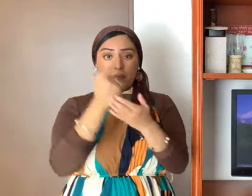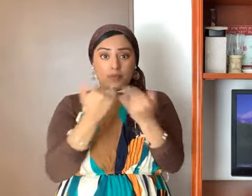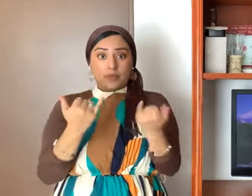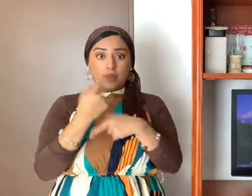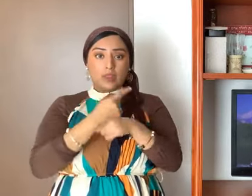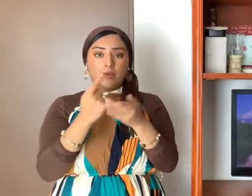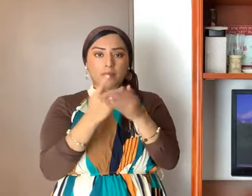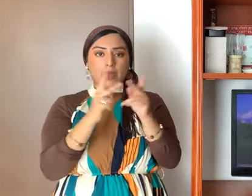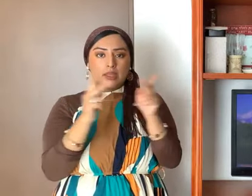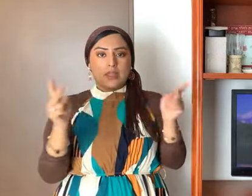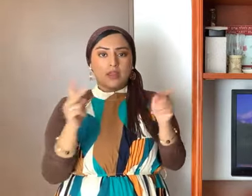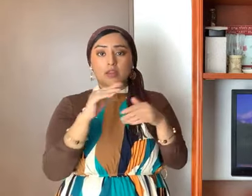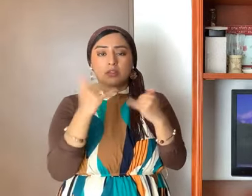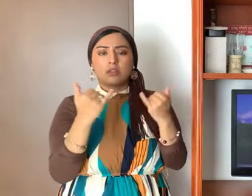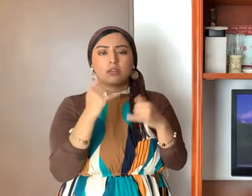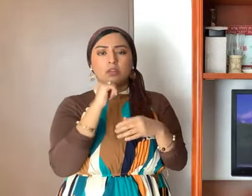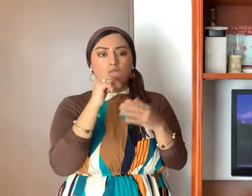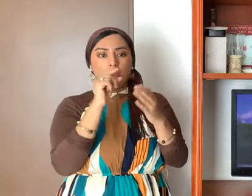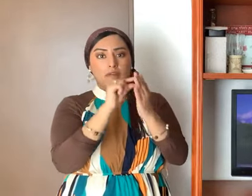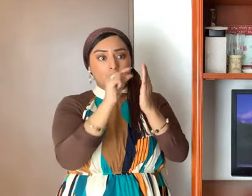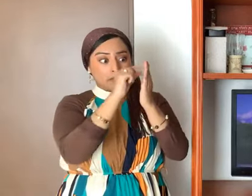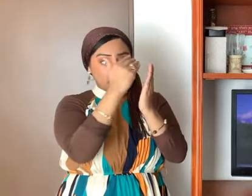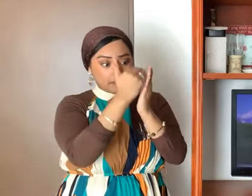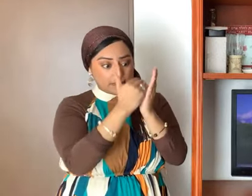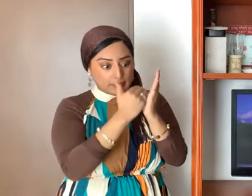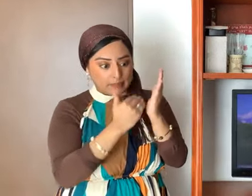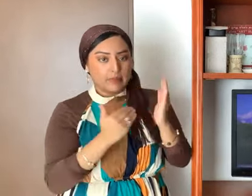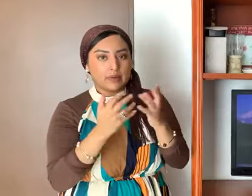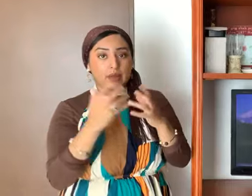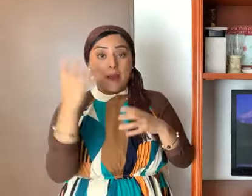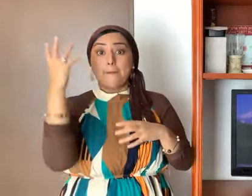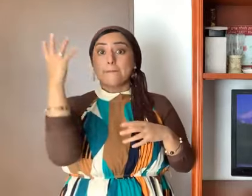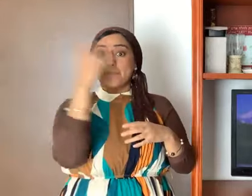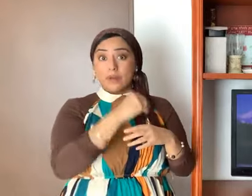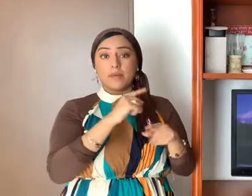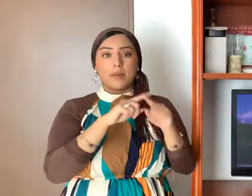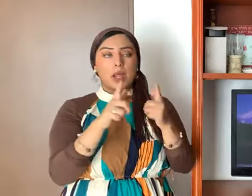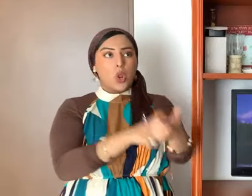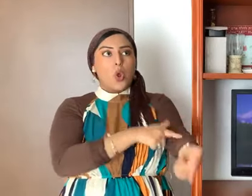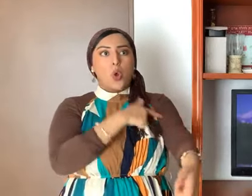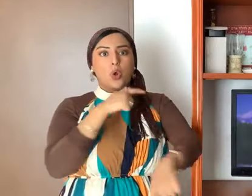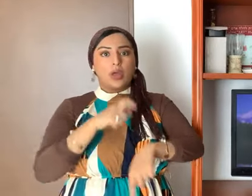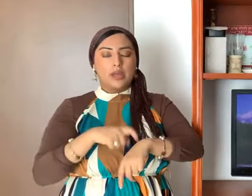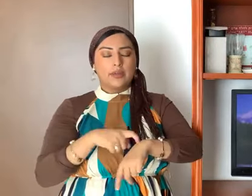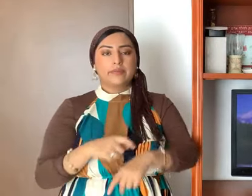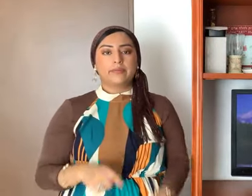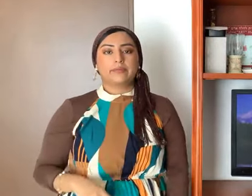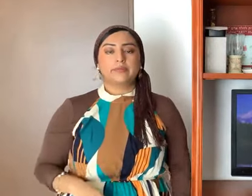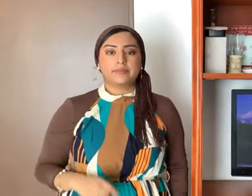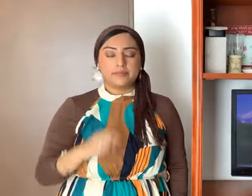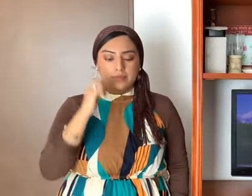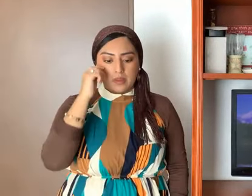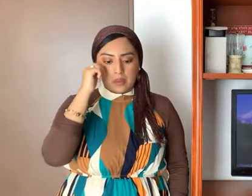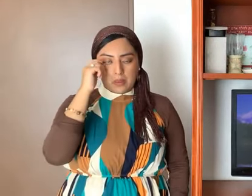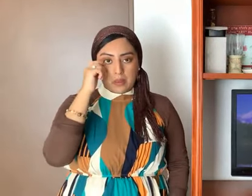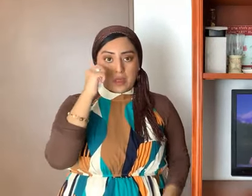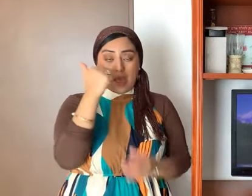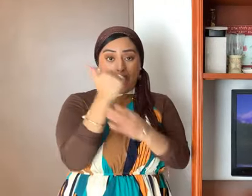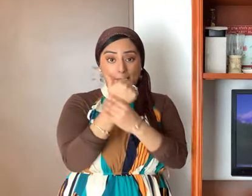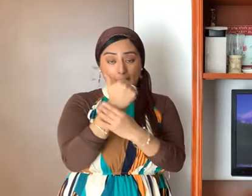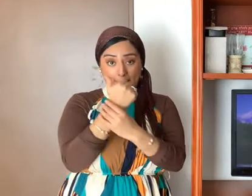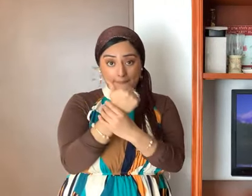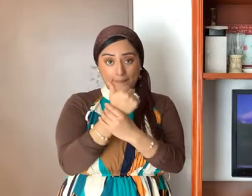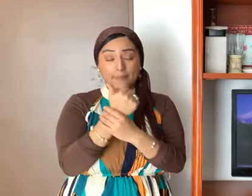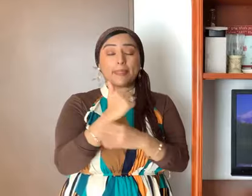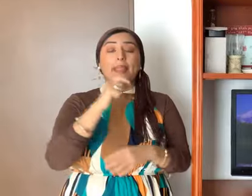parasha. Hoy no nos vamos a ir deteniendo verso por verso, porque sería algo muy hermoso, pero nos tomaría mucho tiempo. Abraham